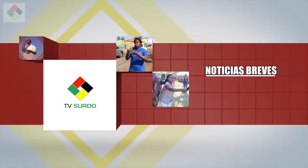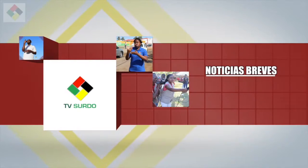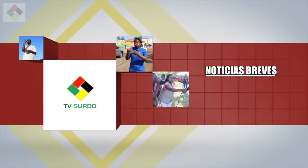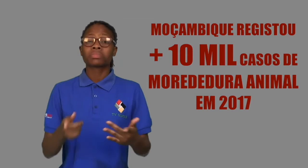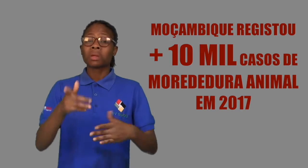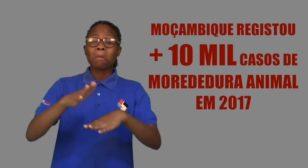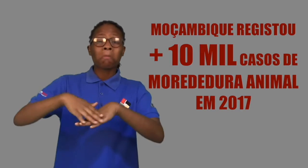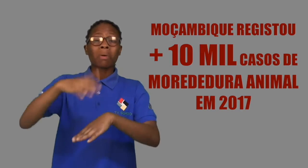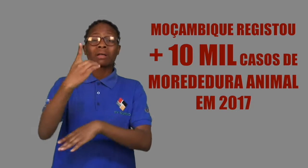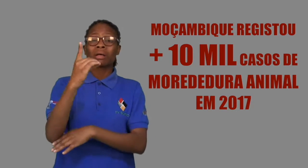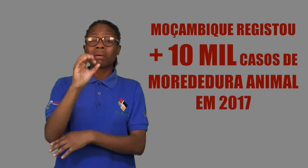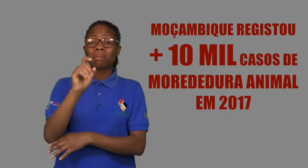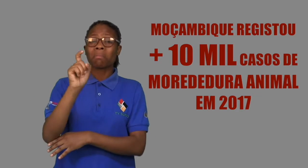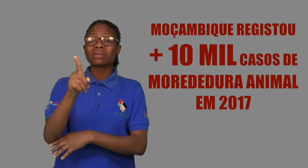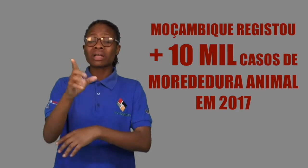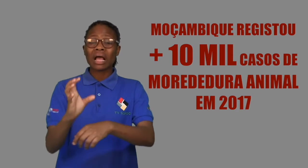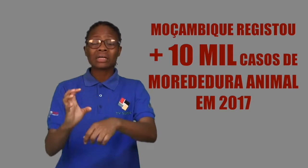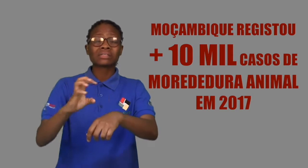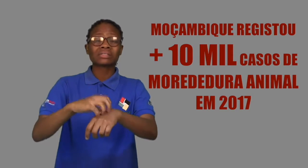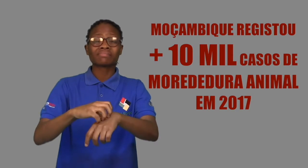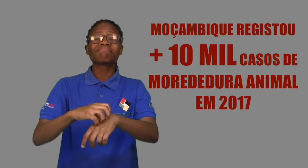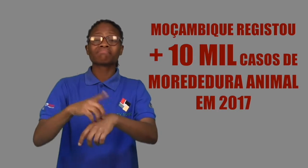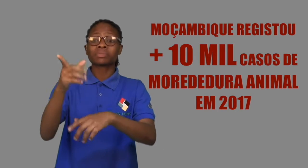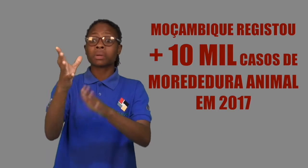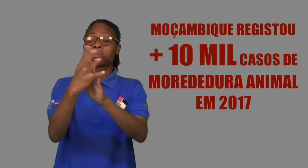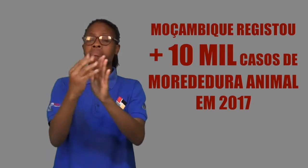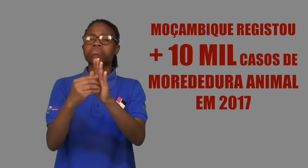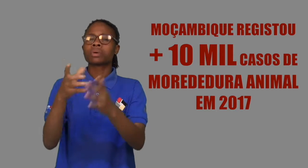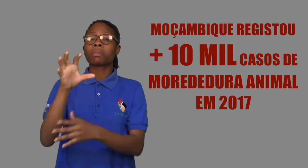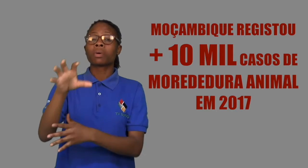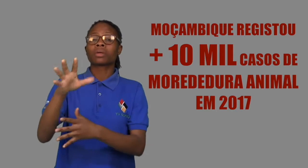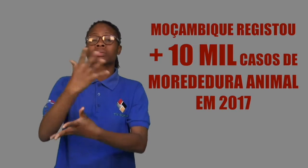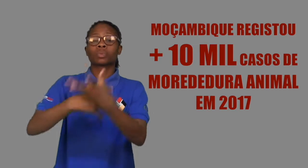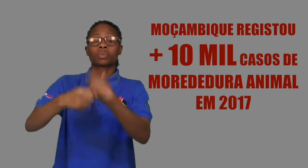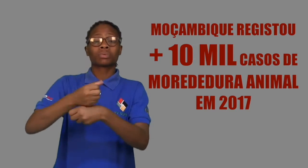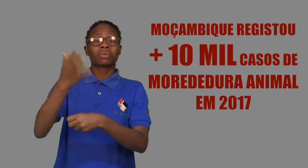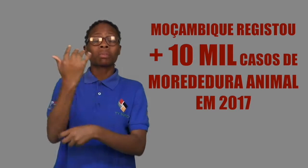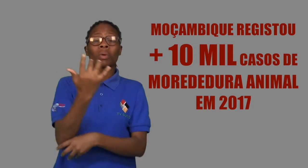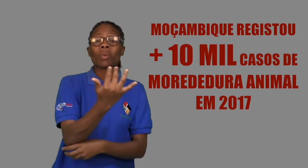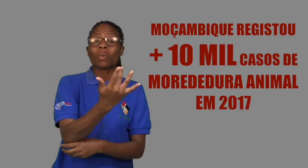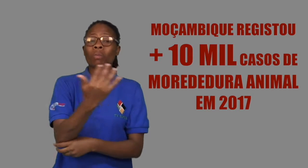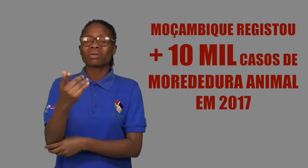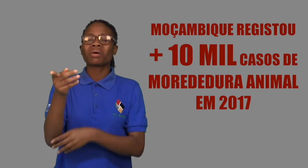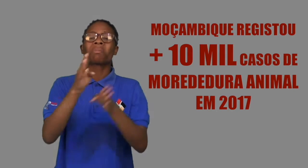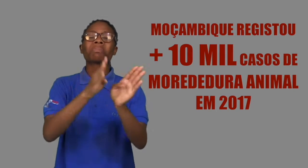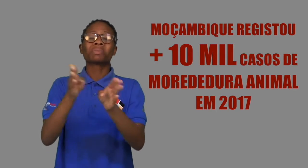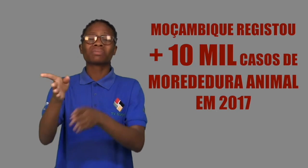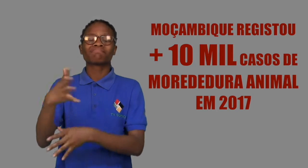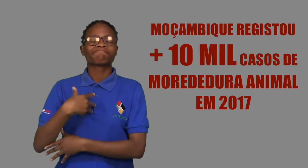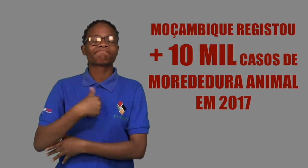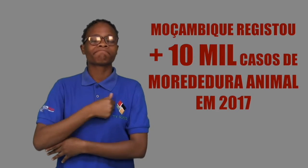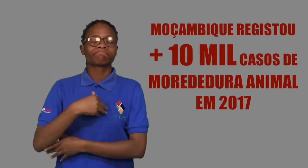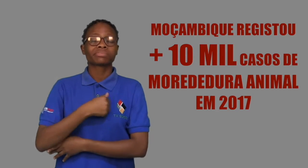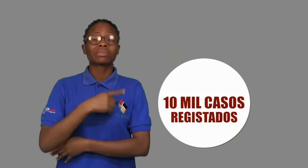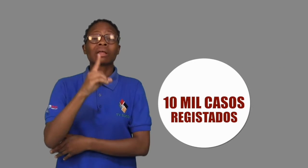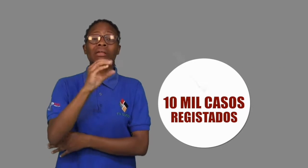Mais de 10 mil casos de mordedura animal foram registados no país no ano passado. Deste